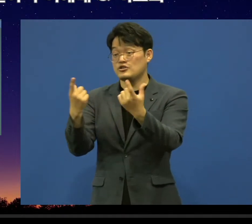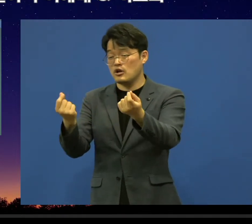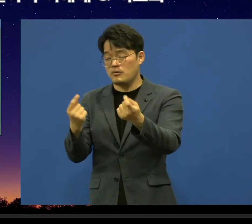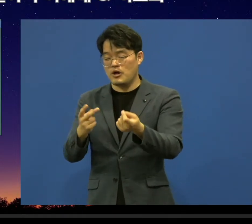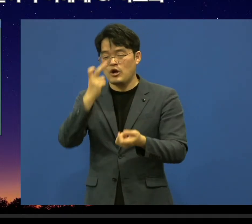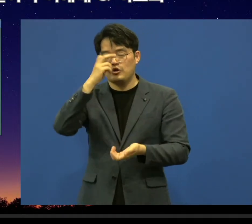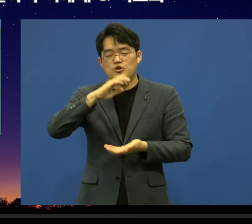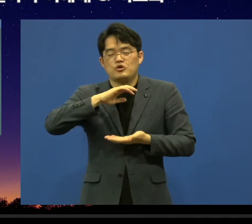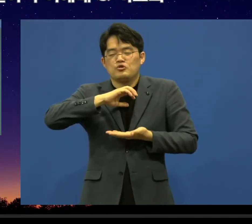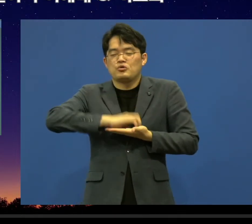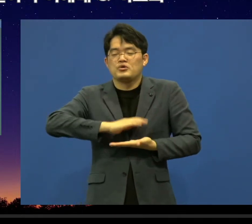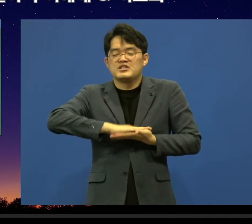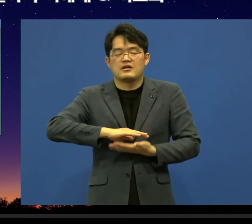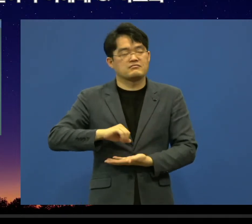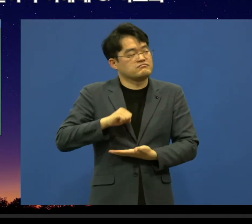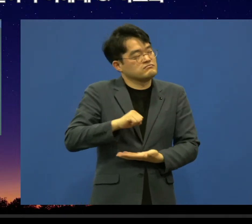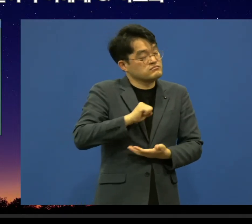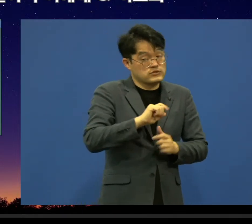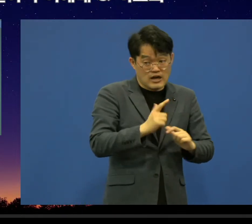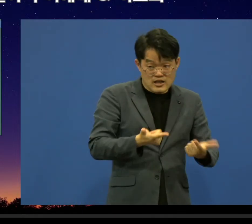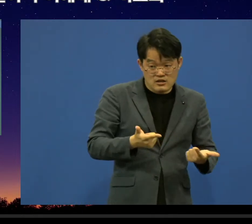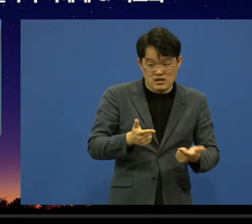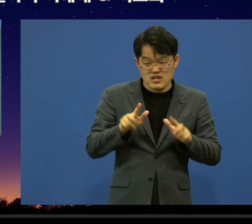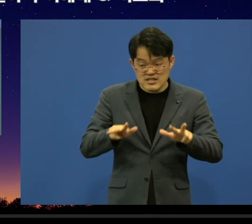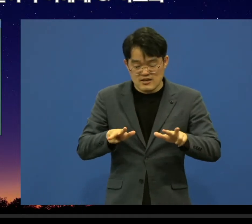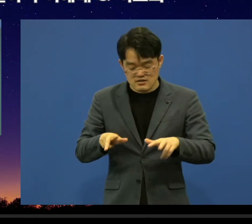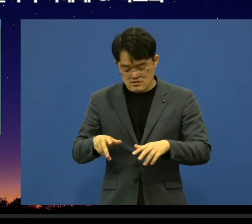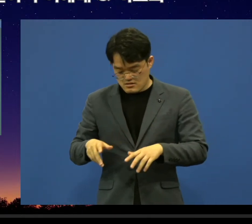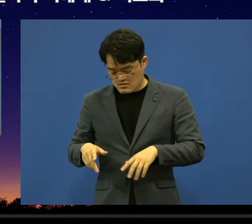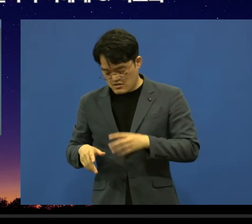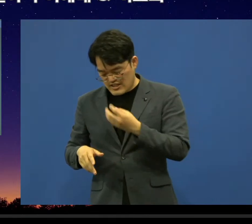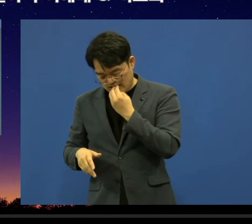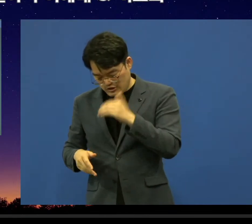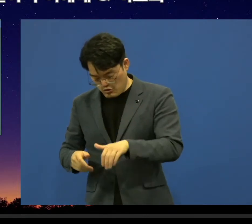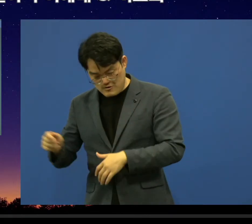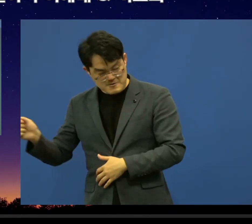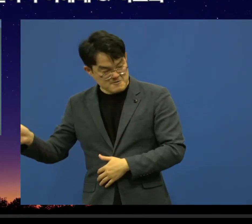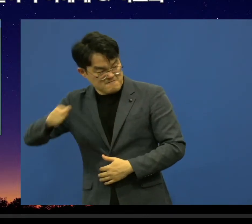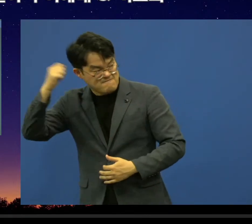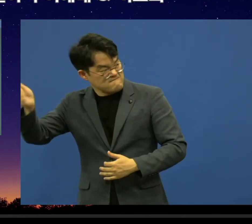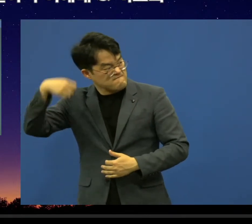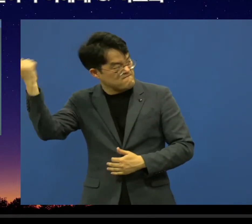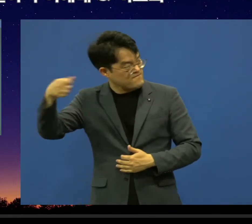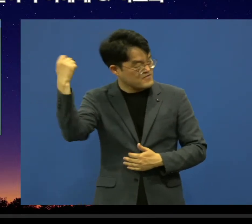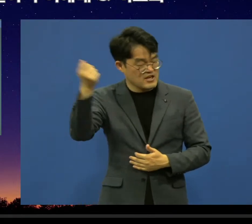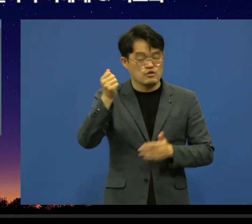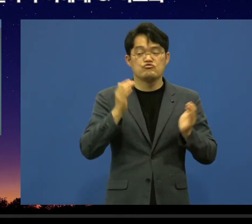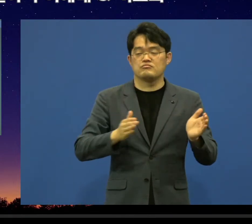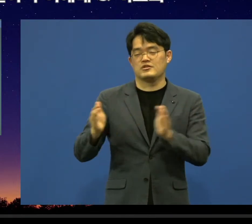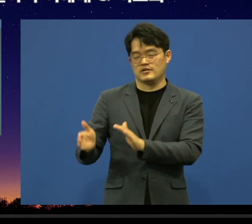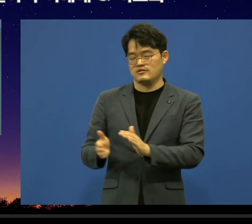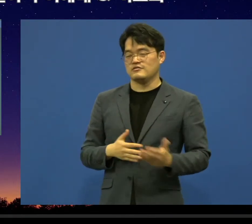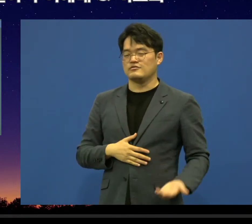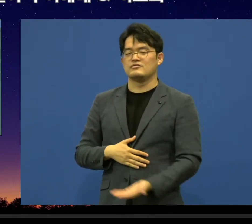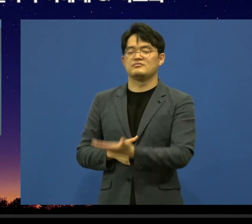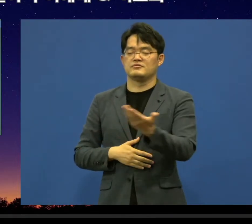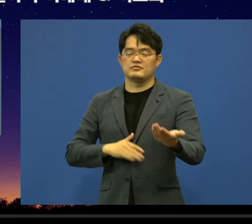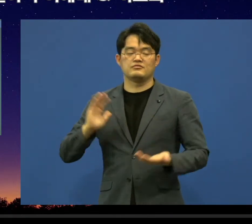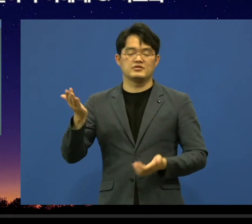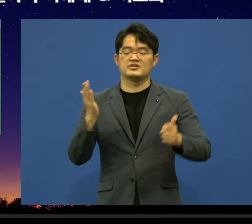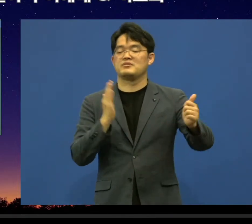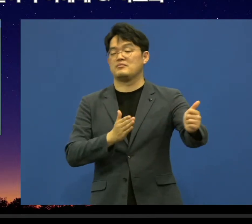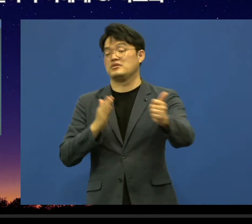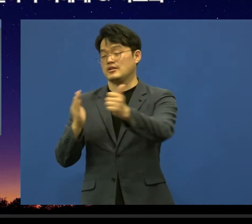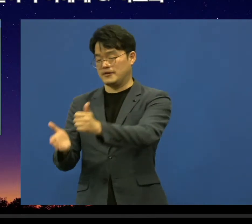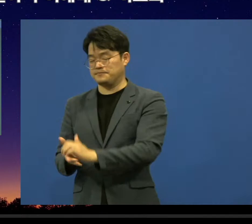집어 올리는 여러분 이 밤 되기를 축복합니다. 본질을 붙드는 거예요, 여러분. 본질적인 문제를 다룰 줄 알 때